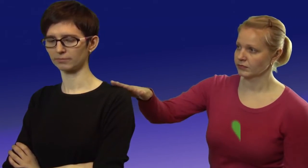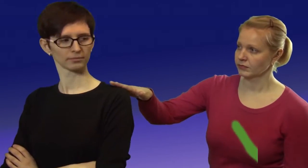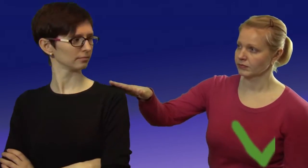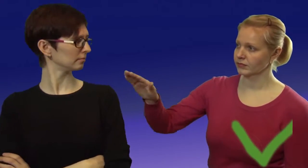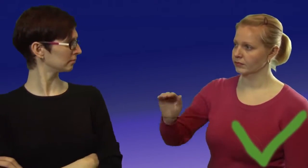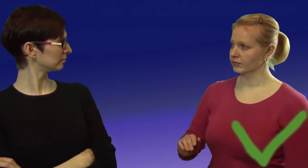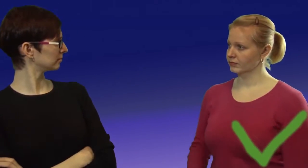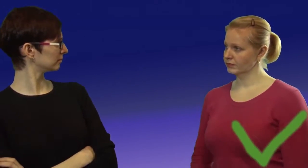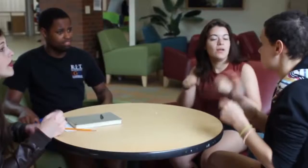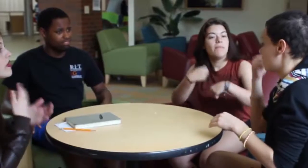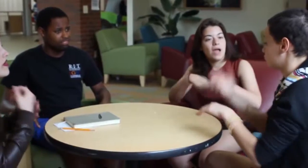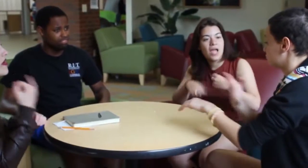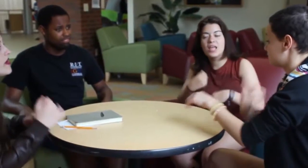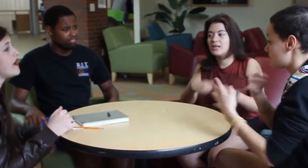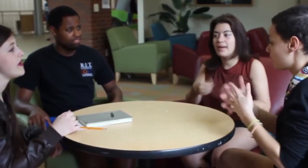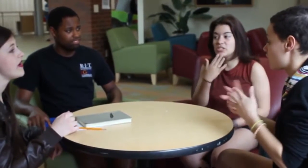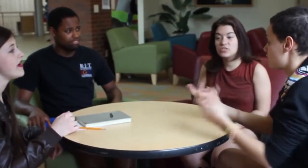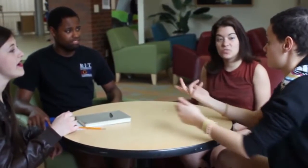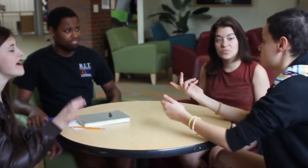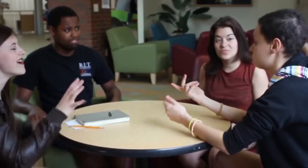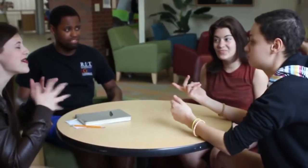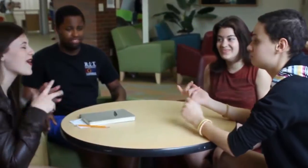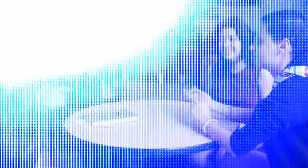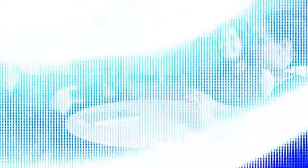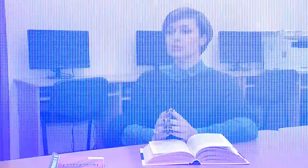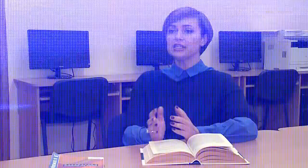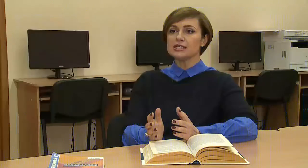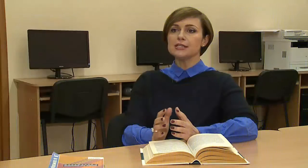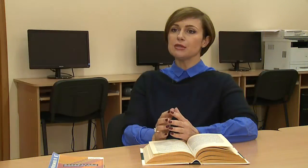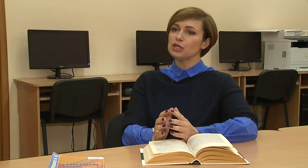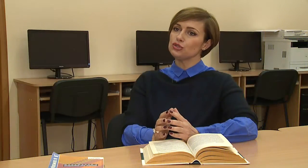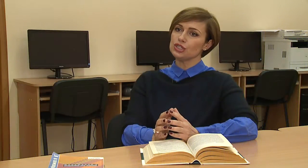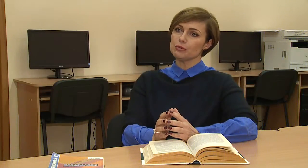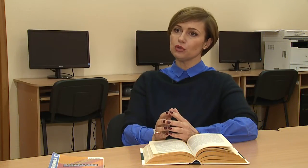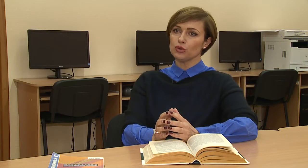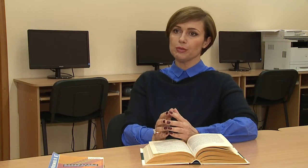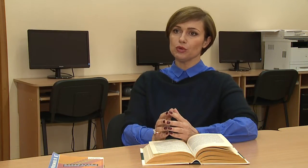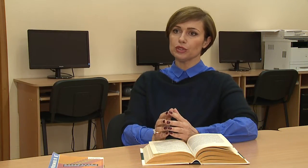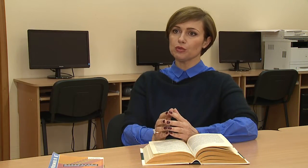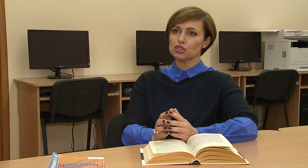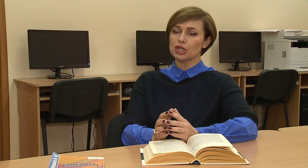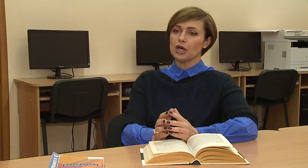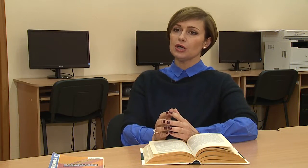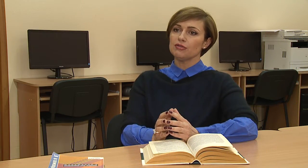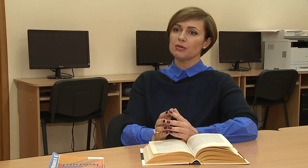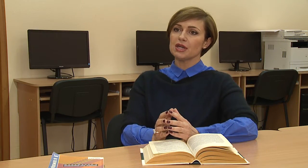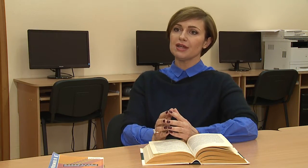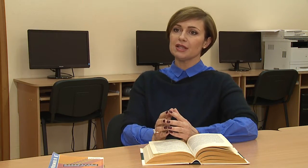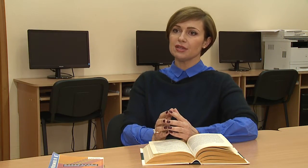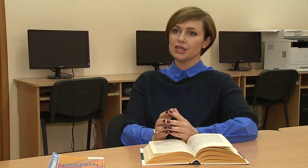самостоятельно освоить речь, они могут прекрасно общаться с помощью жестового языка. Благодаря зрительным ощущениям глухой ребенок может формировать навыки